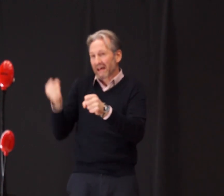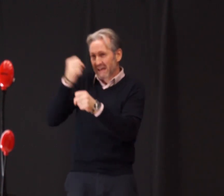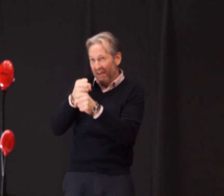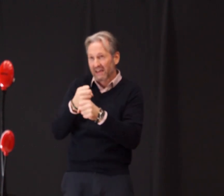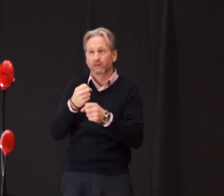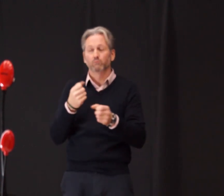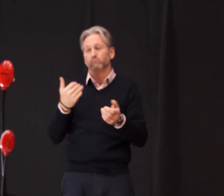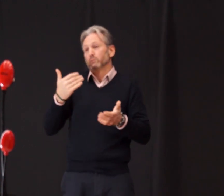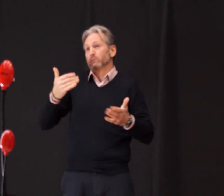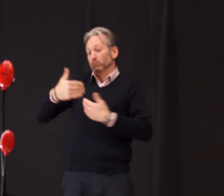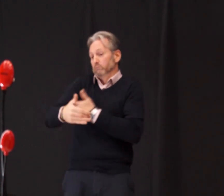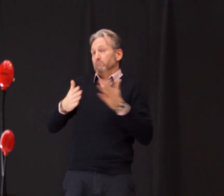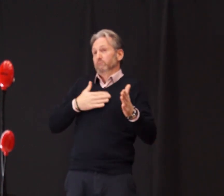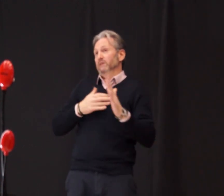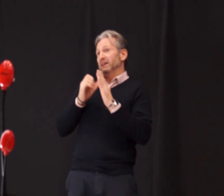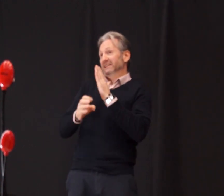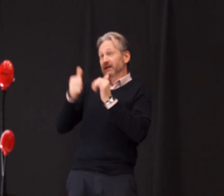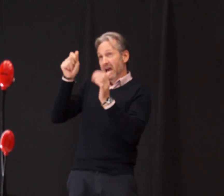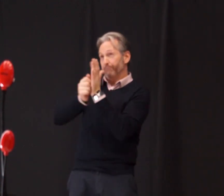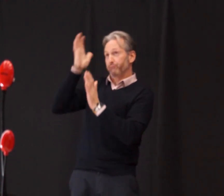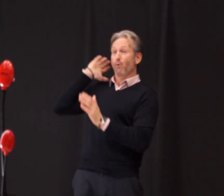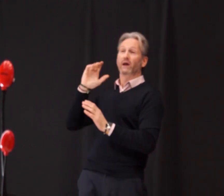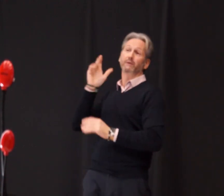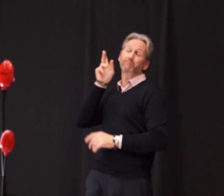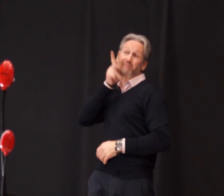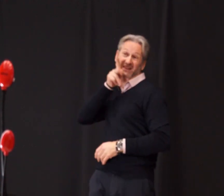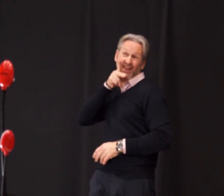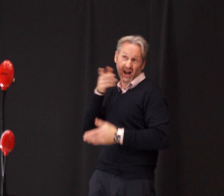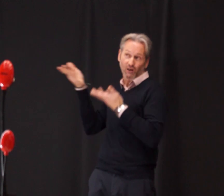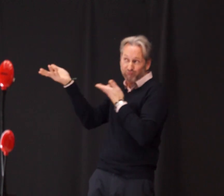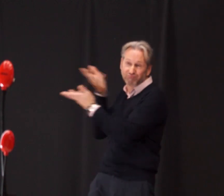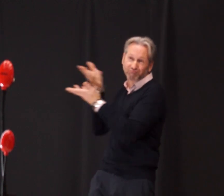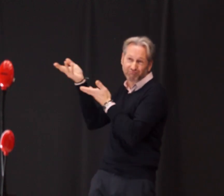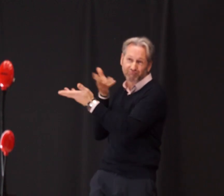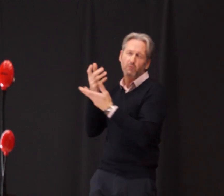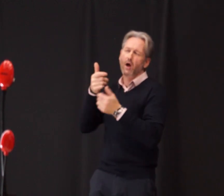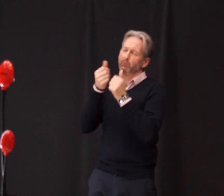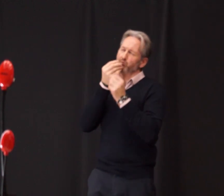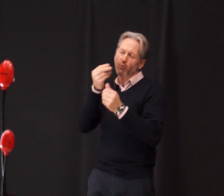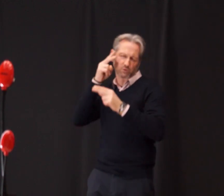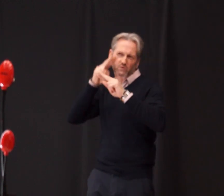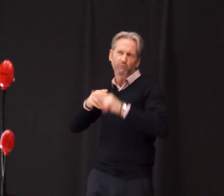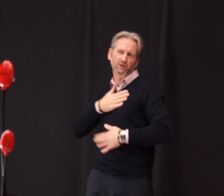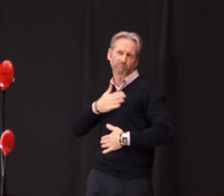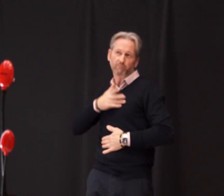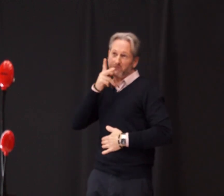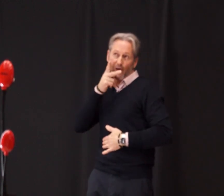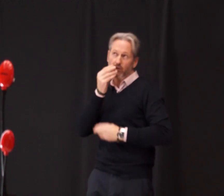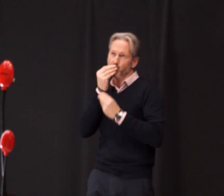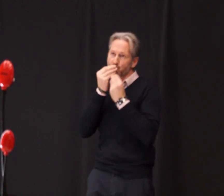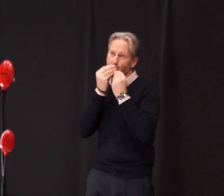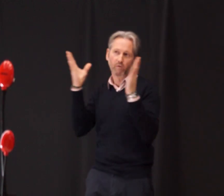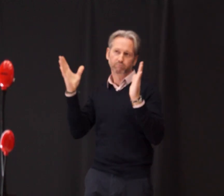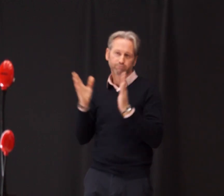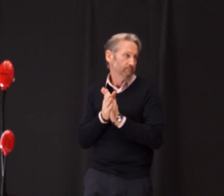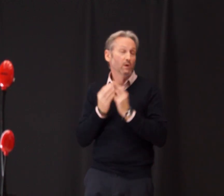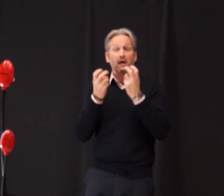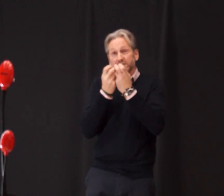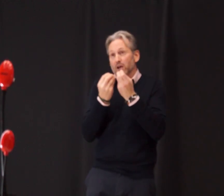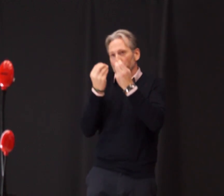On a, c'est, c'est sur tout ce travail-là, on l'a construit avec Patrice